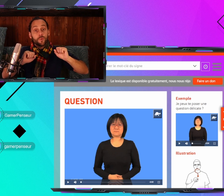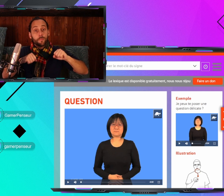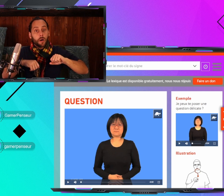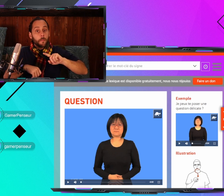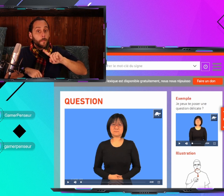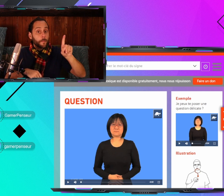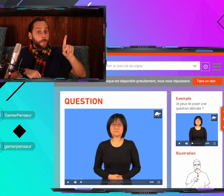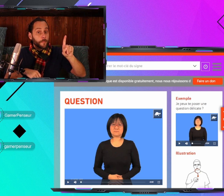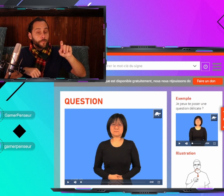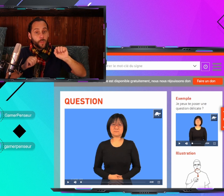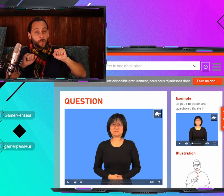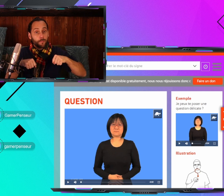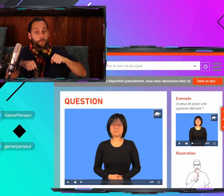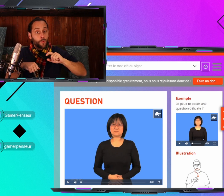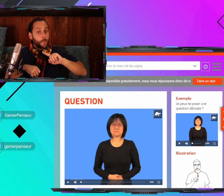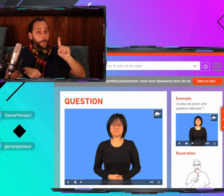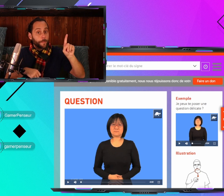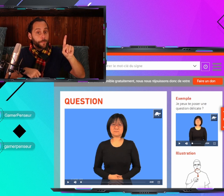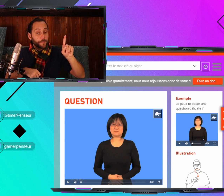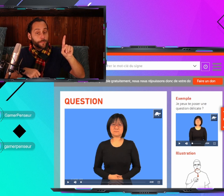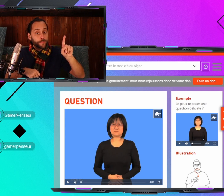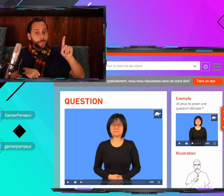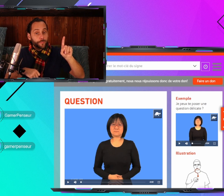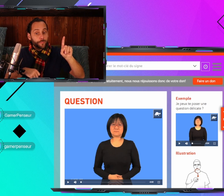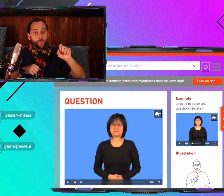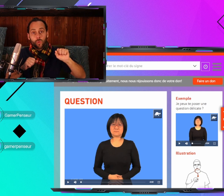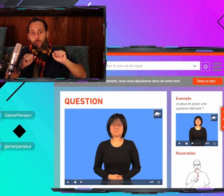Ou peut pas. Peut pas.